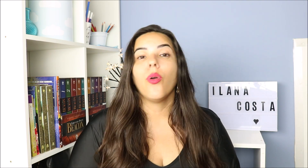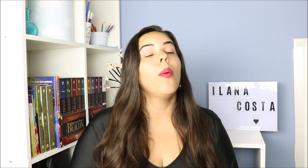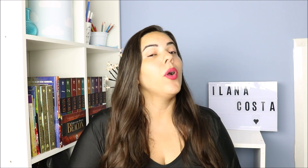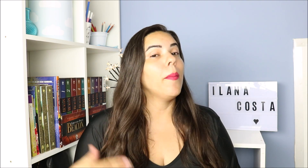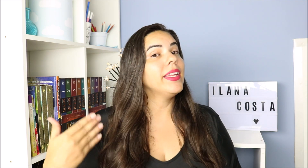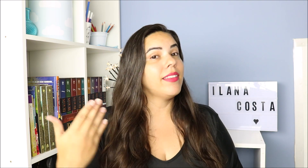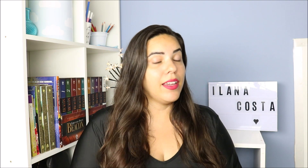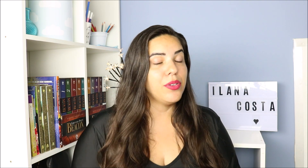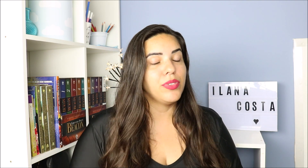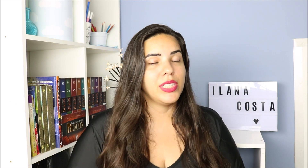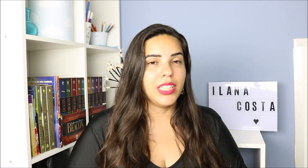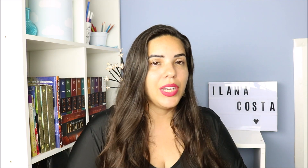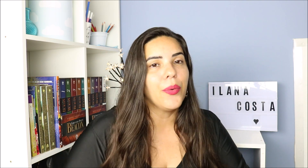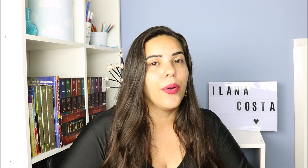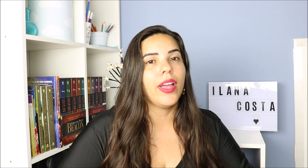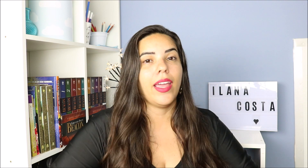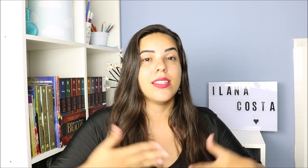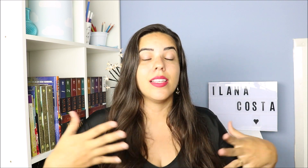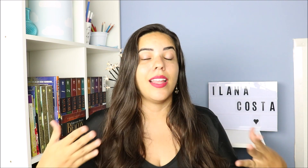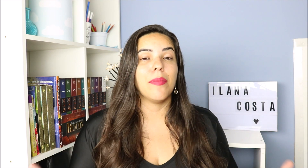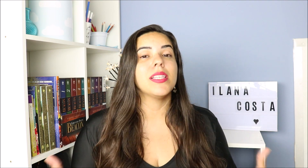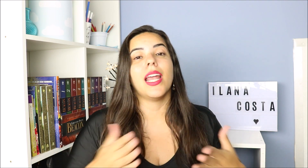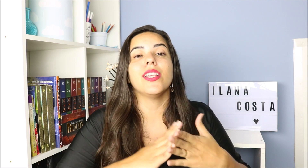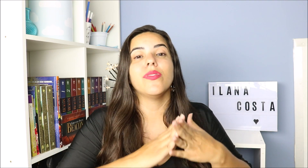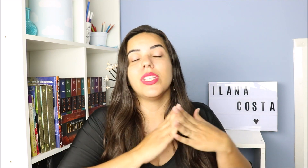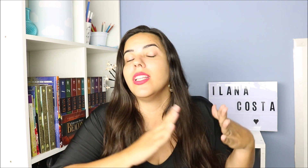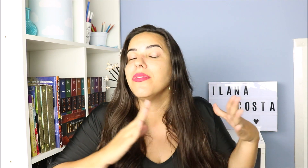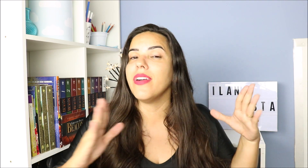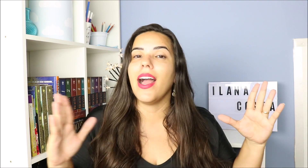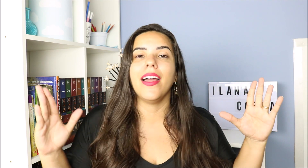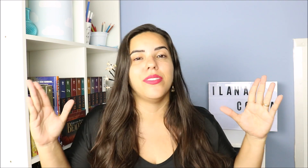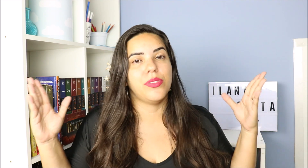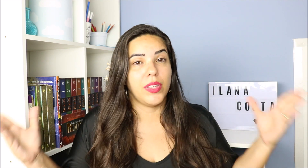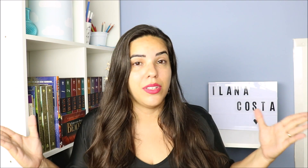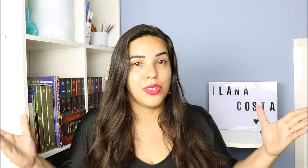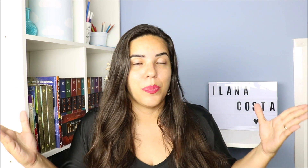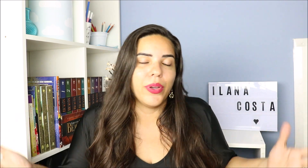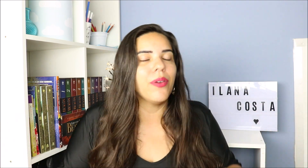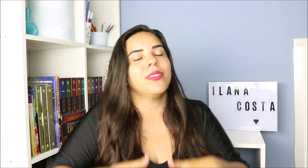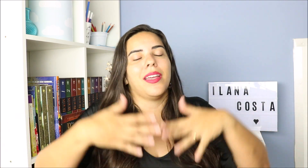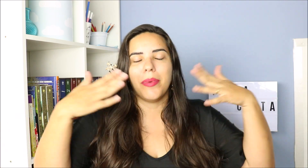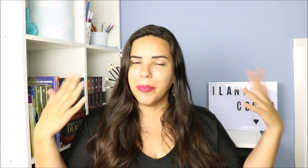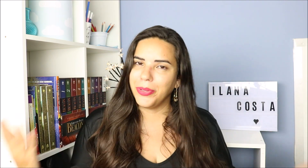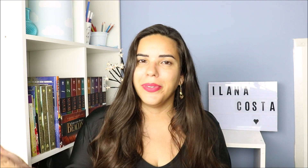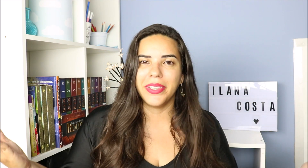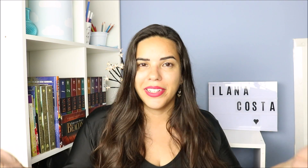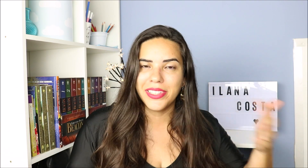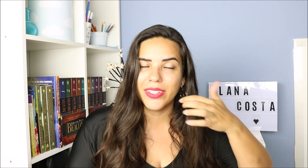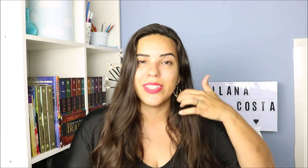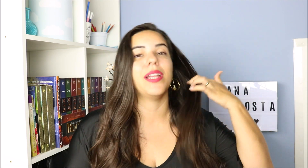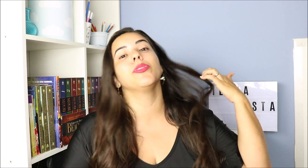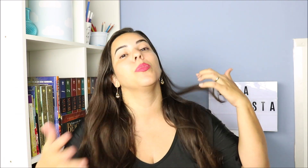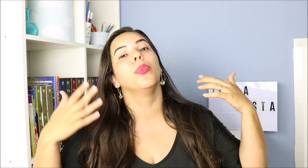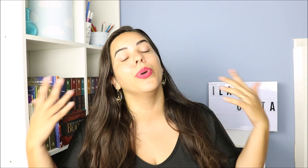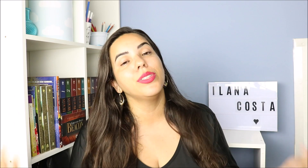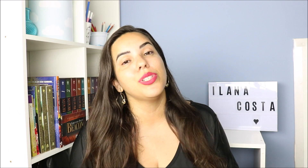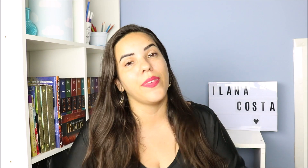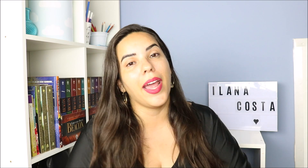Como eu comentei no vídeo anterior, esse tema será dividido em vários vídeos, porque é um tema muito grande. Nós temos muitos